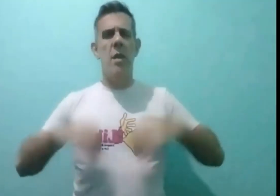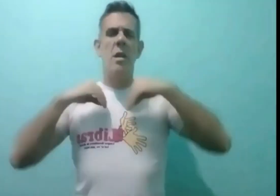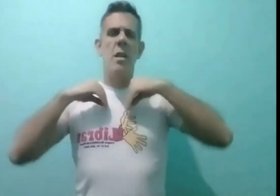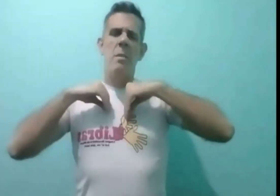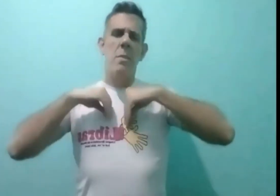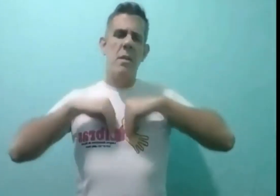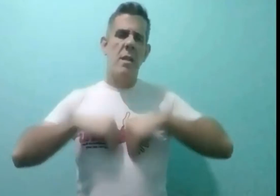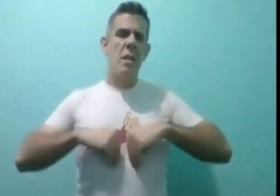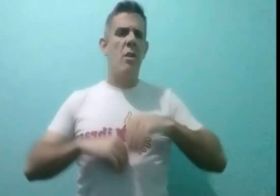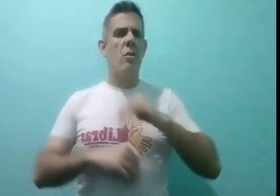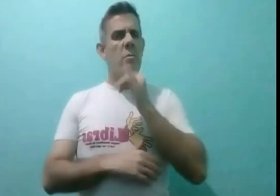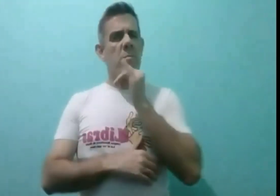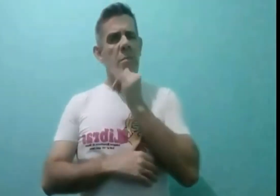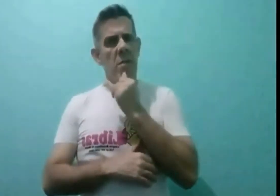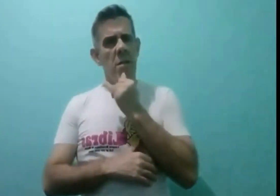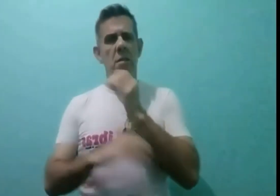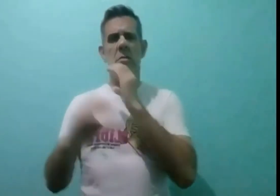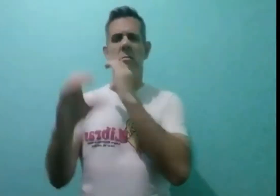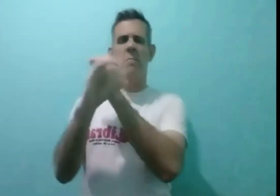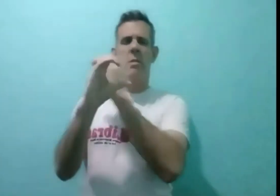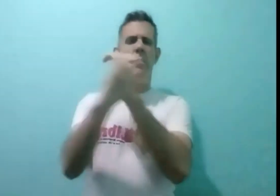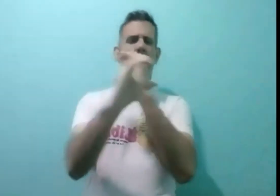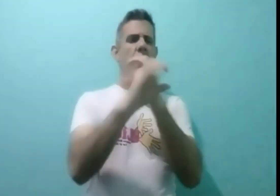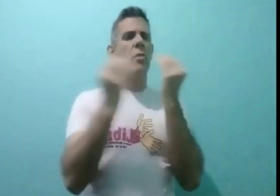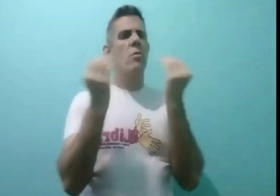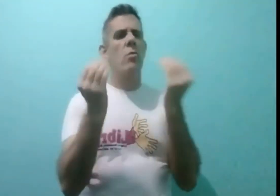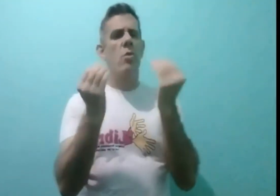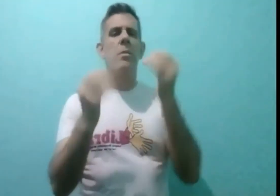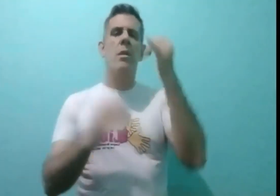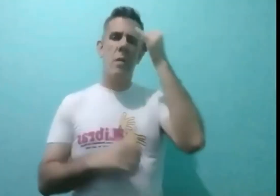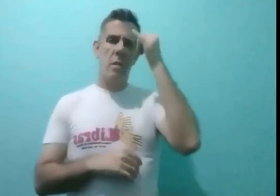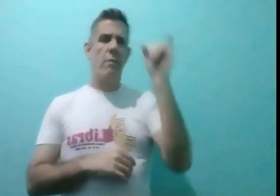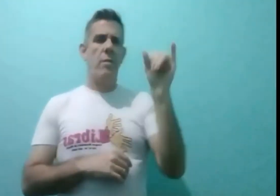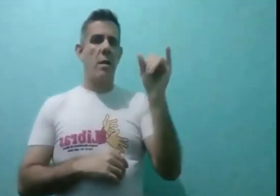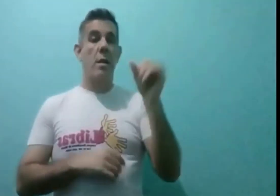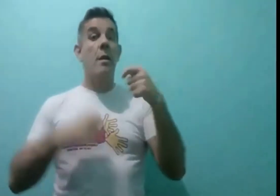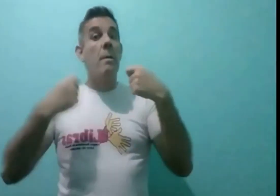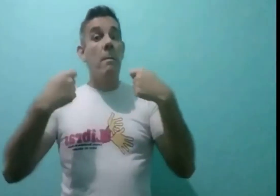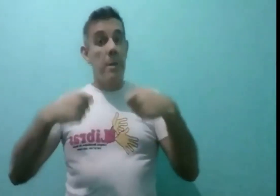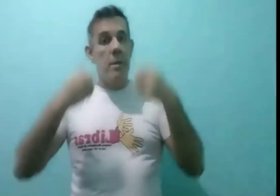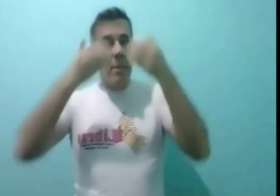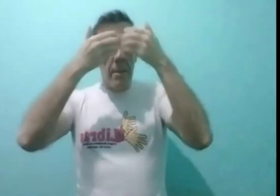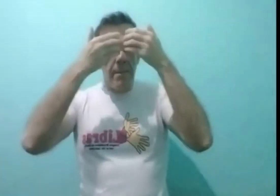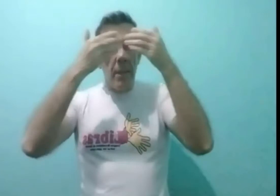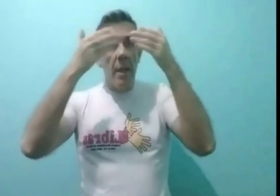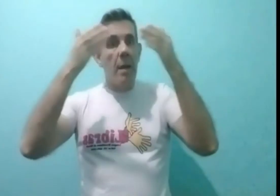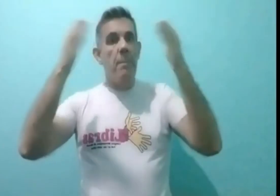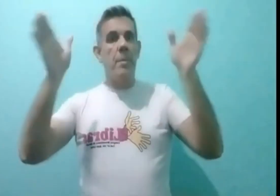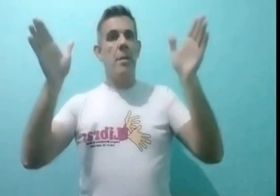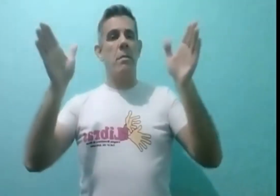pode evitar diversos prejuízos, desânimos e tristeza na comunidade surda por conta da falta de